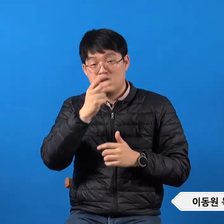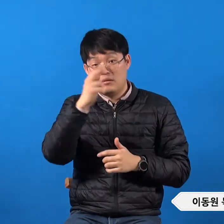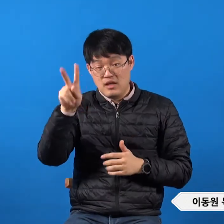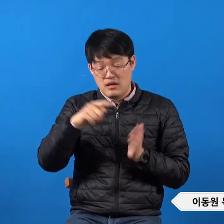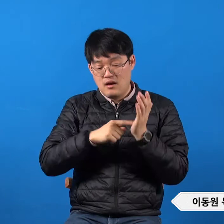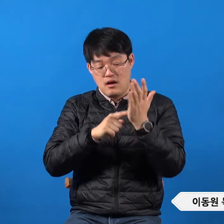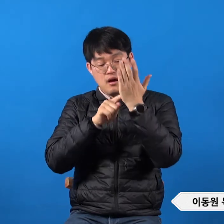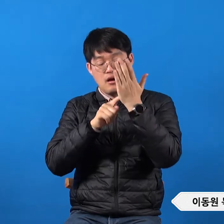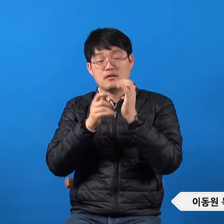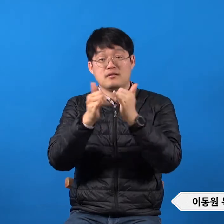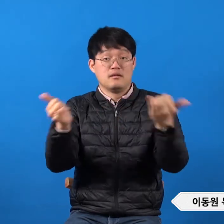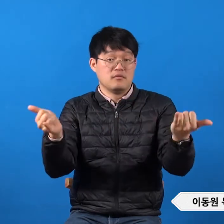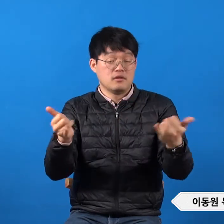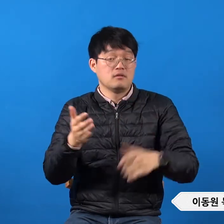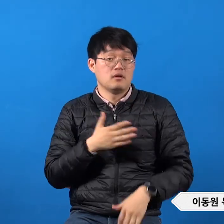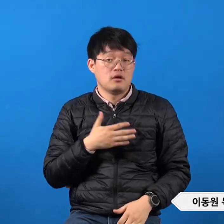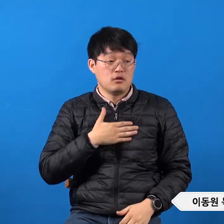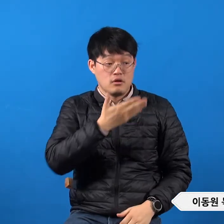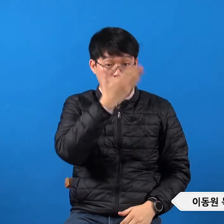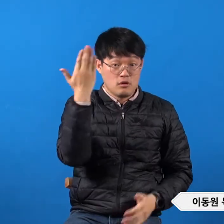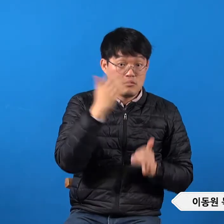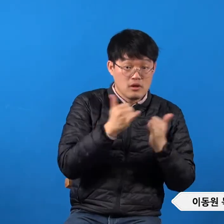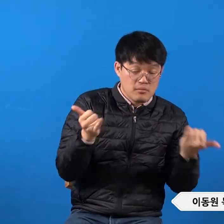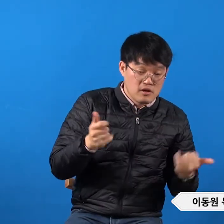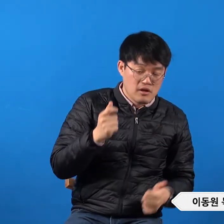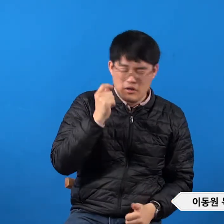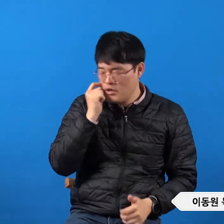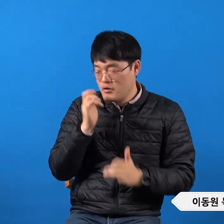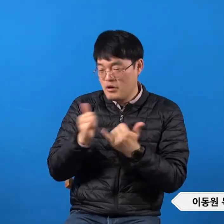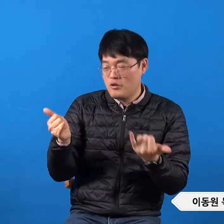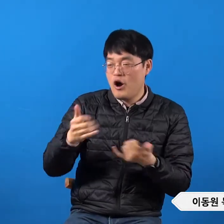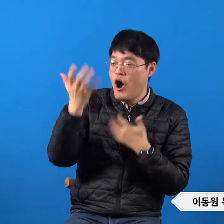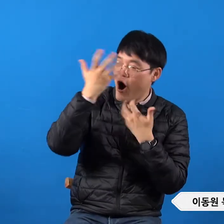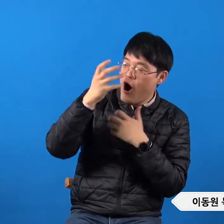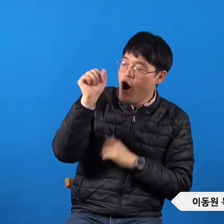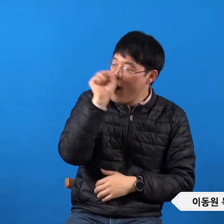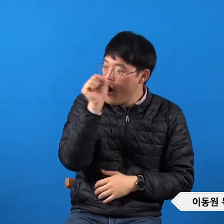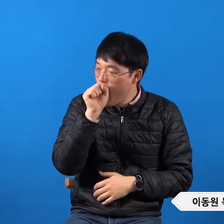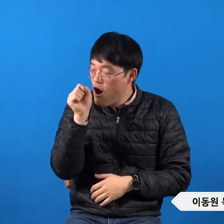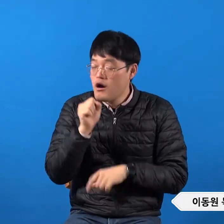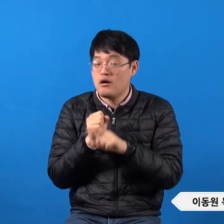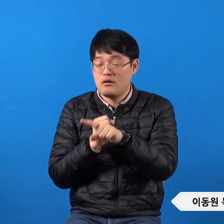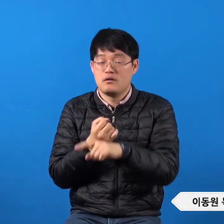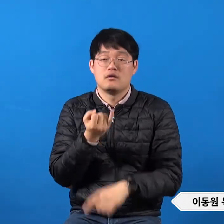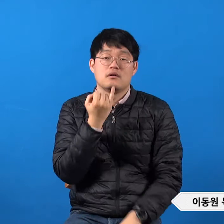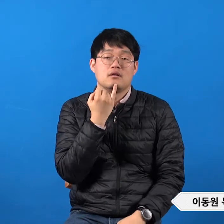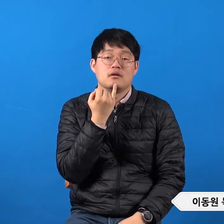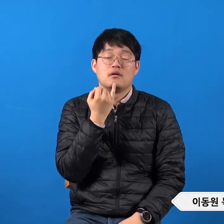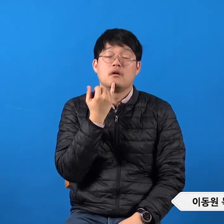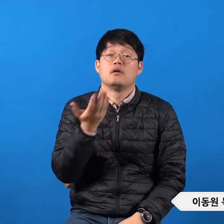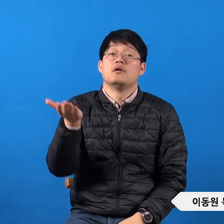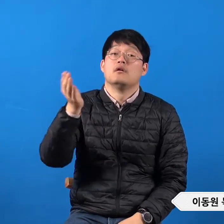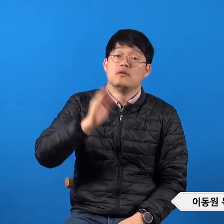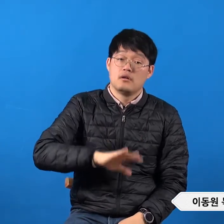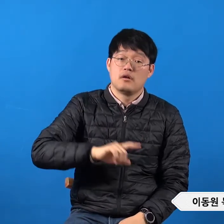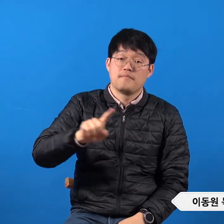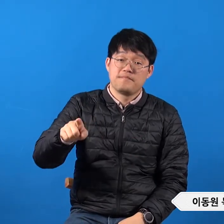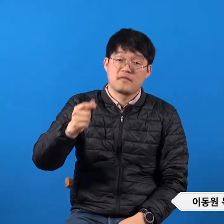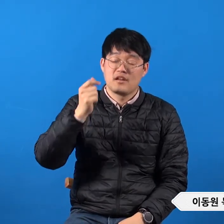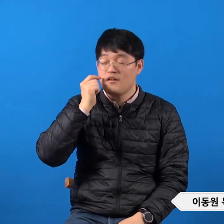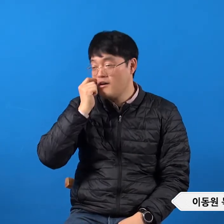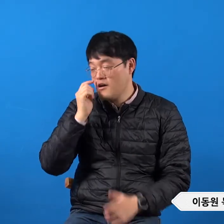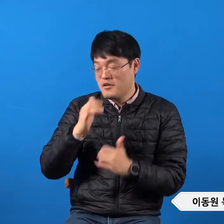저는 젊은이들이 연예인들을 좋아하는 것, 거기까지는 나무랄 필요가 없다고 생각해요. 근데